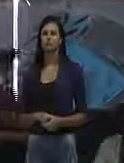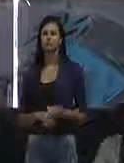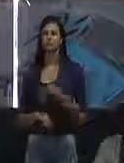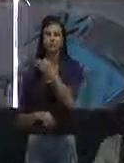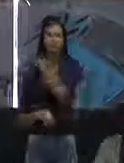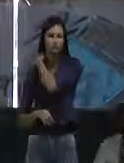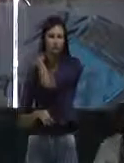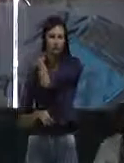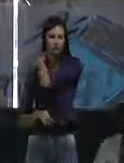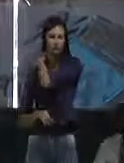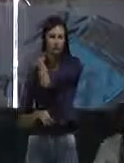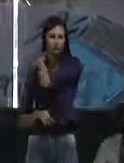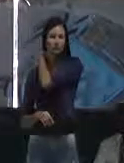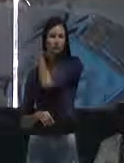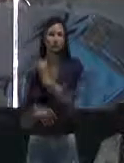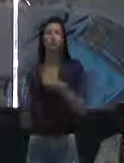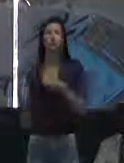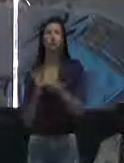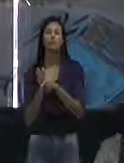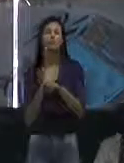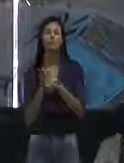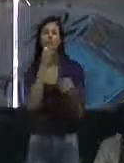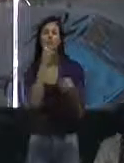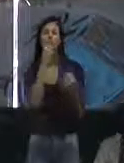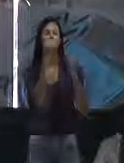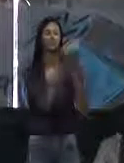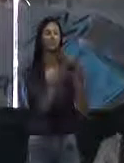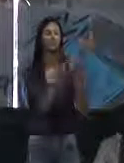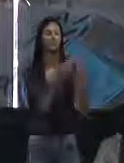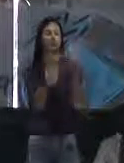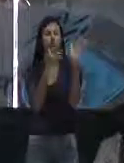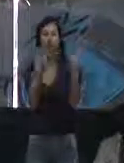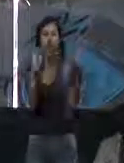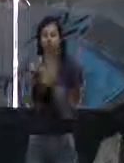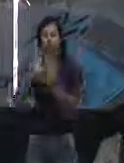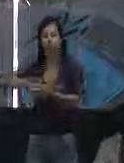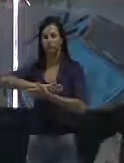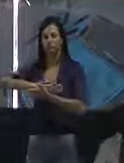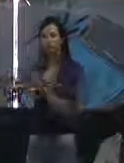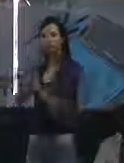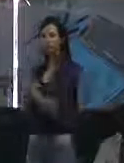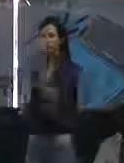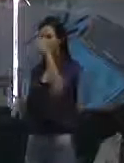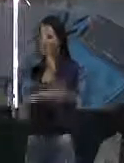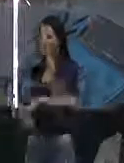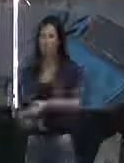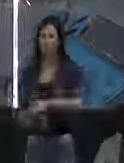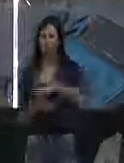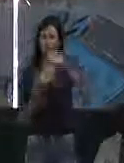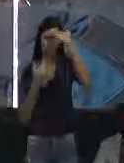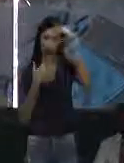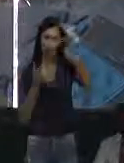O sangue do Senhor Jesus Cristo que repreenda este mal. Muito